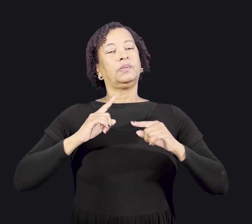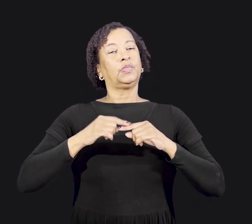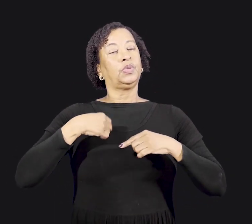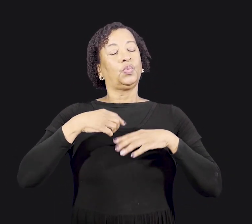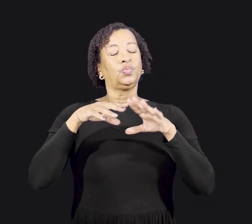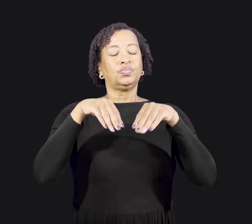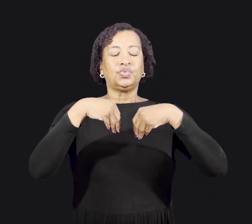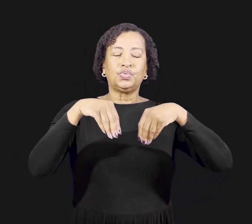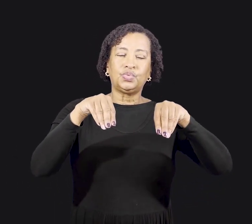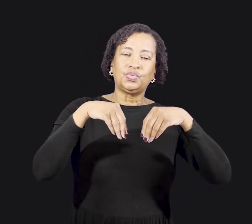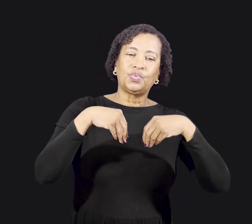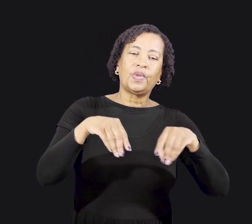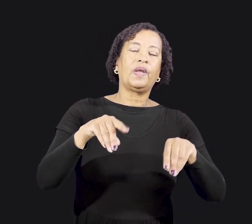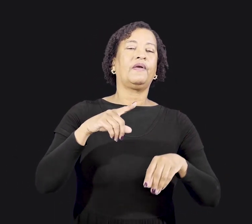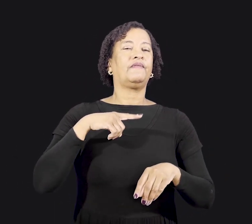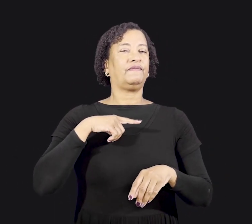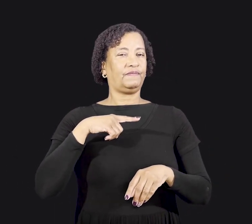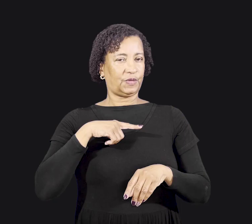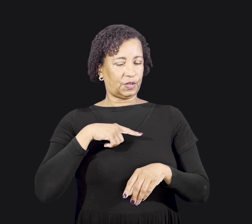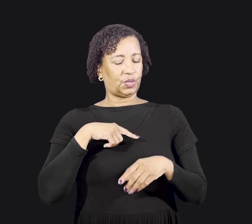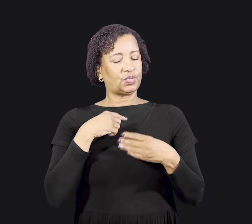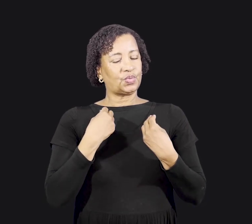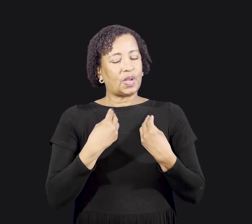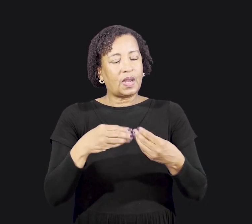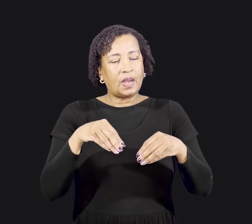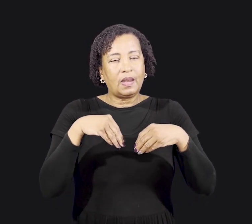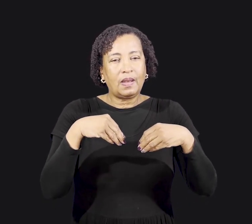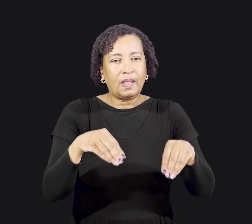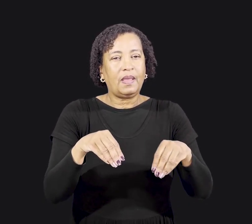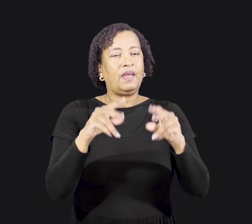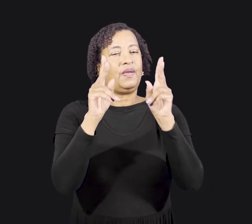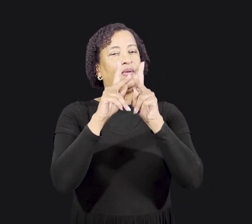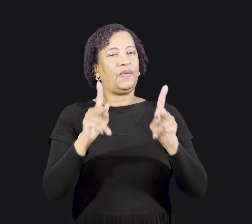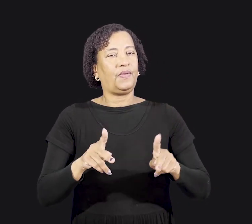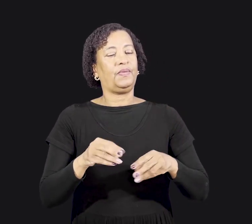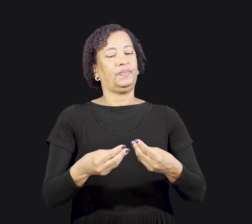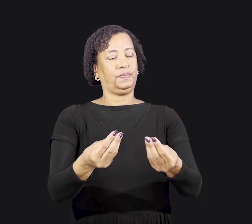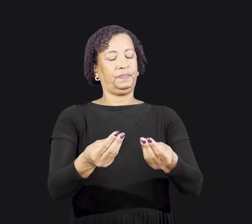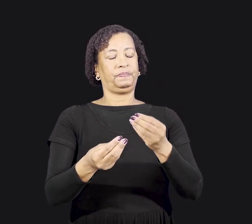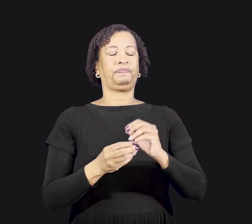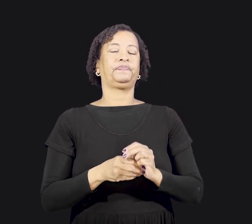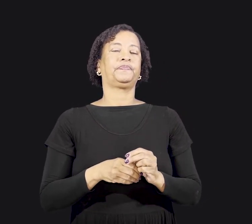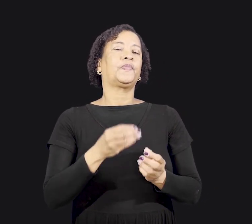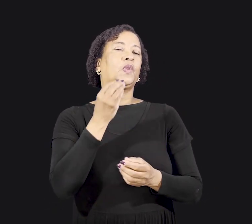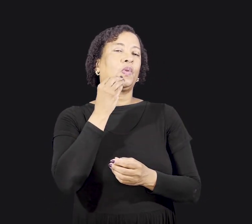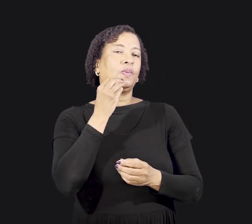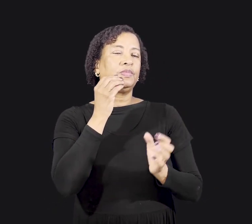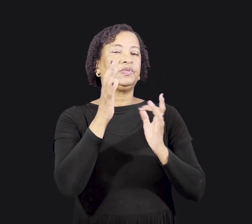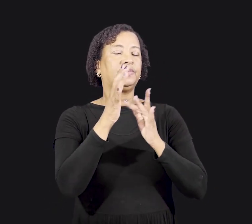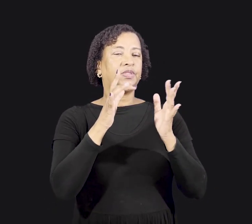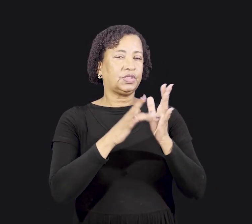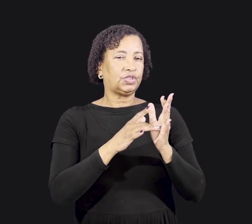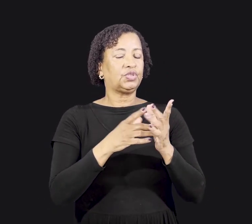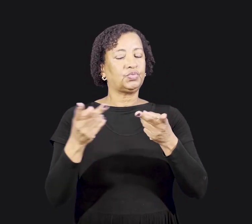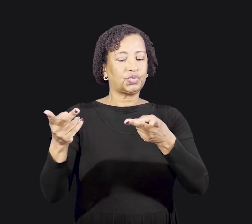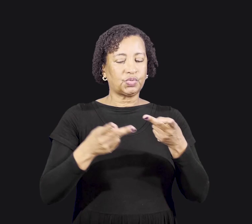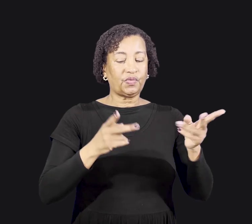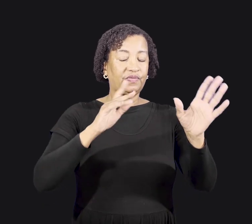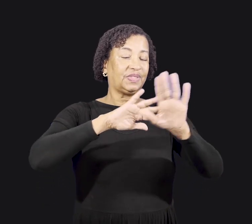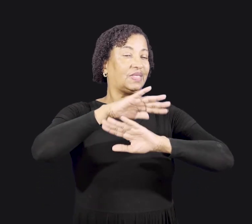é suave e o meu fardo é leve. Observe que Jesus faz o convite para todos. Na minha